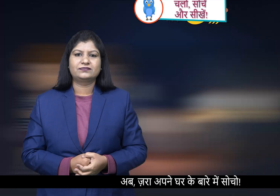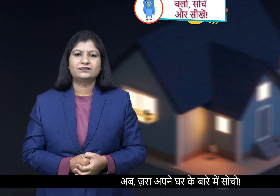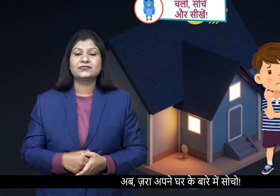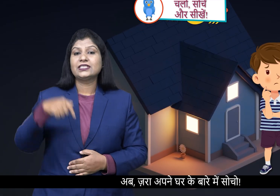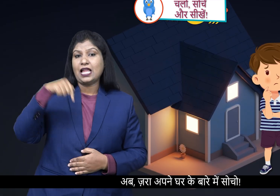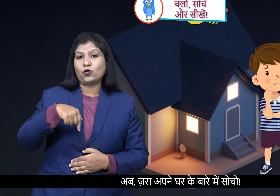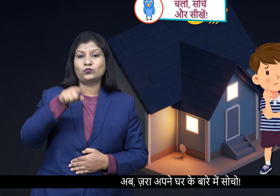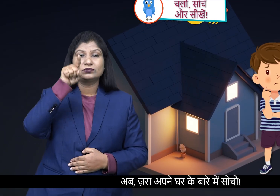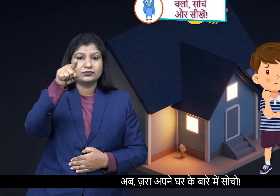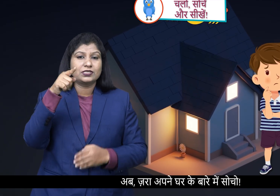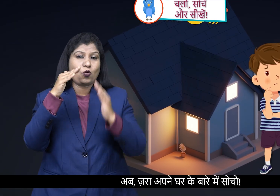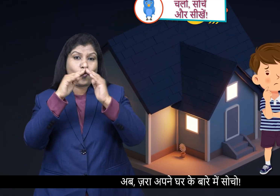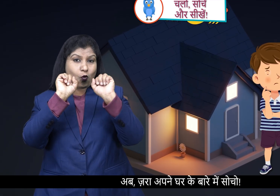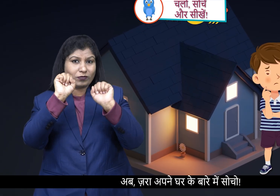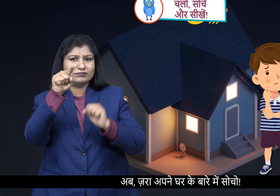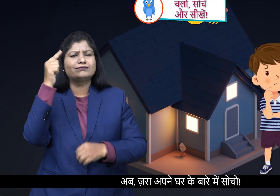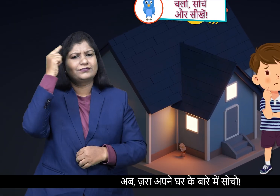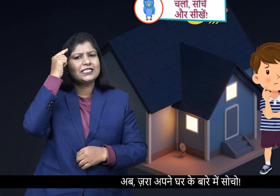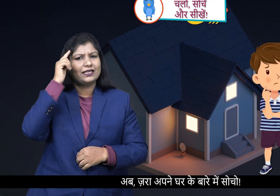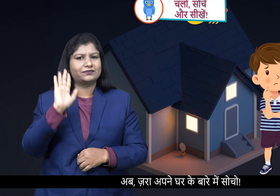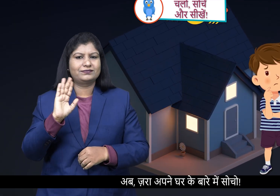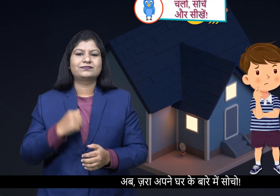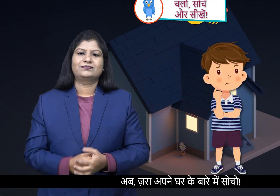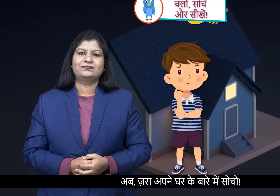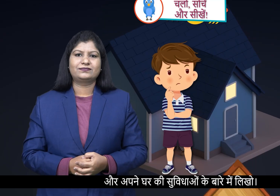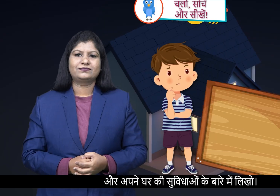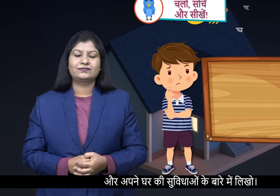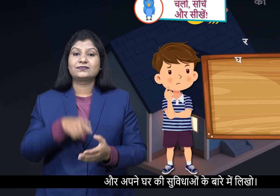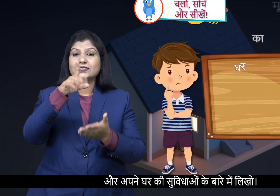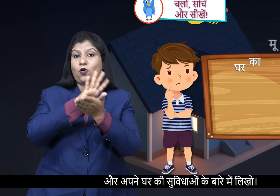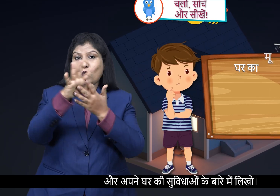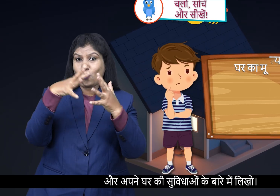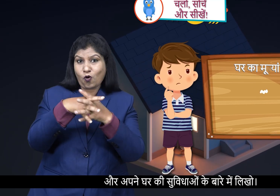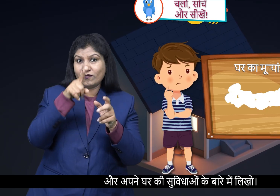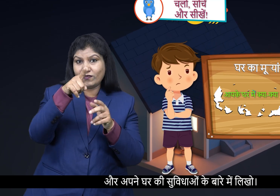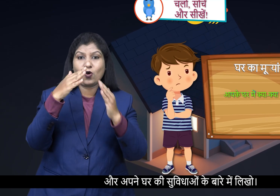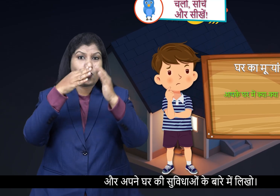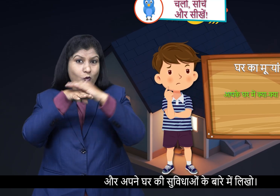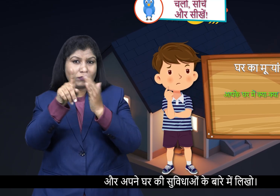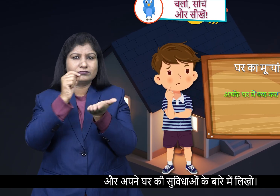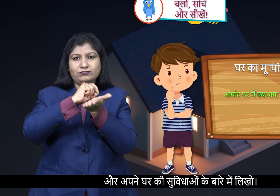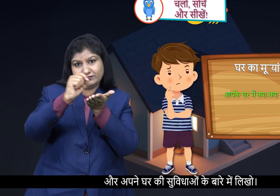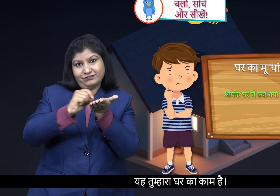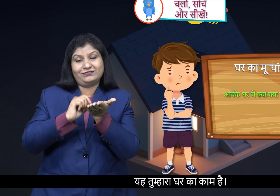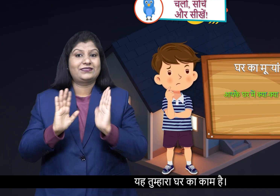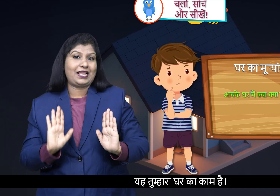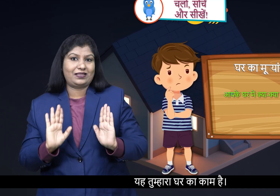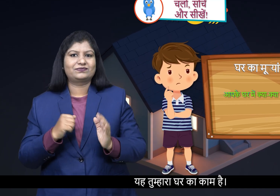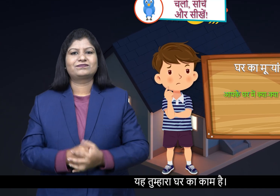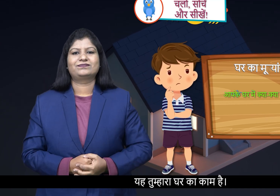आप जरा अपने घर के बारे में सोचो और अपने घर की सुविधाओं के बारे में लिखो। ये तुम्हारा घर